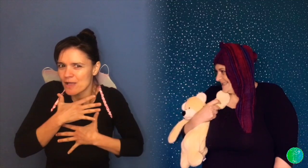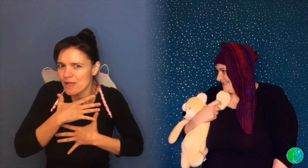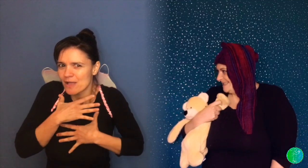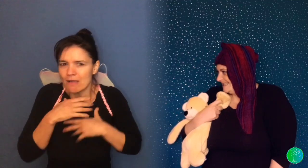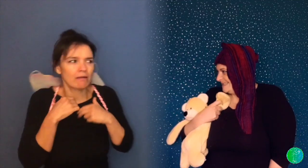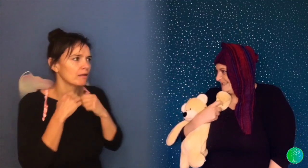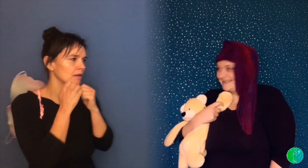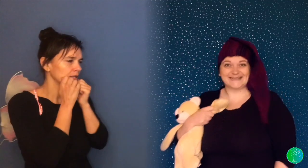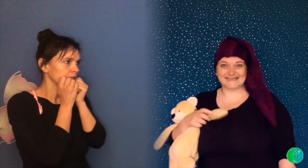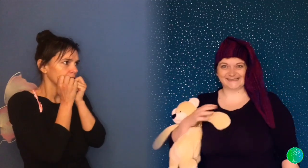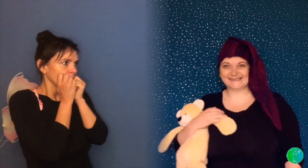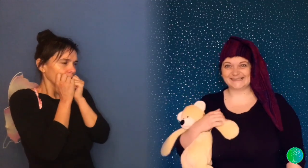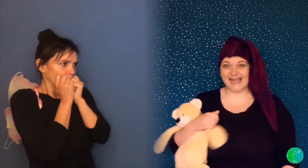peur.